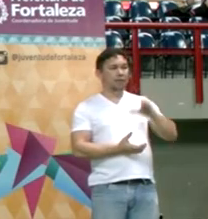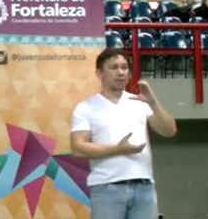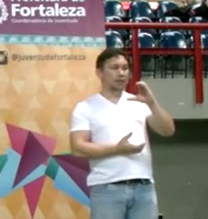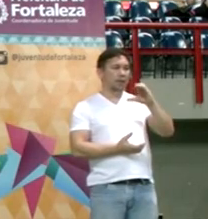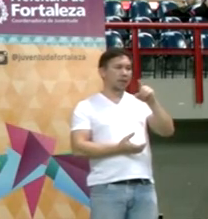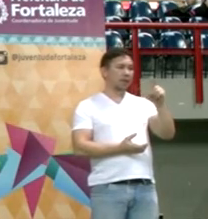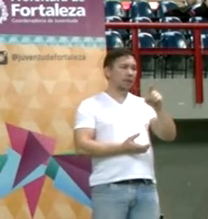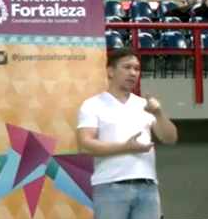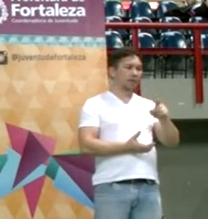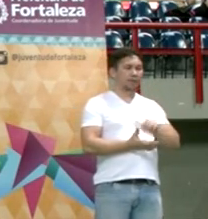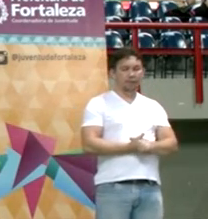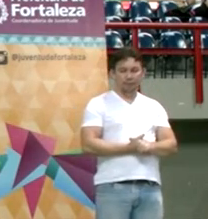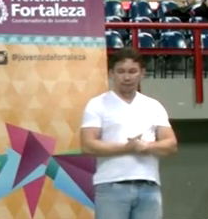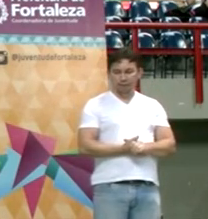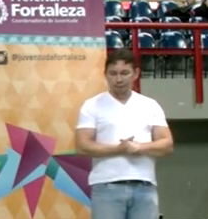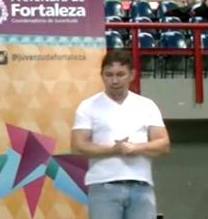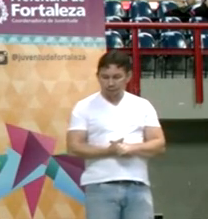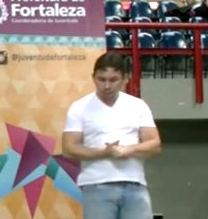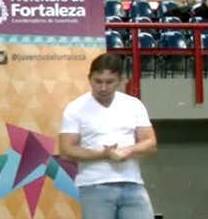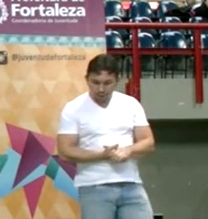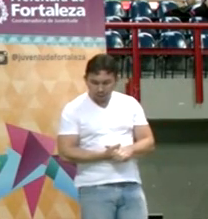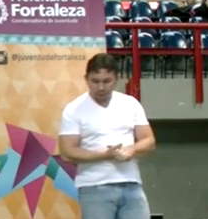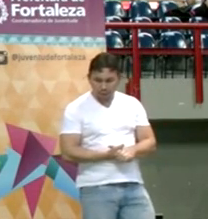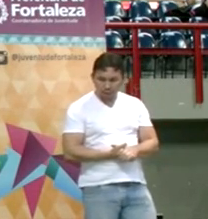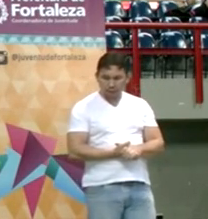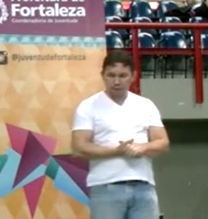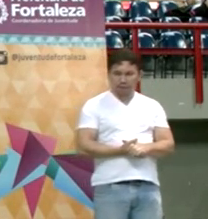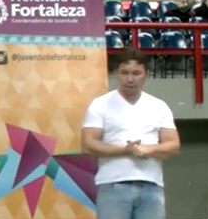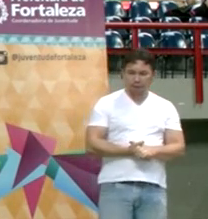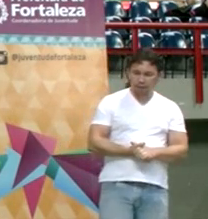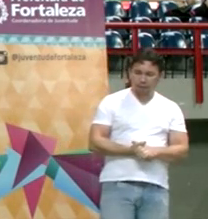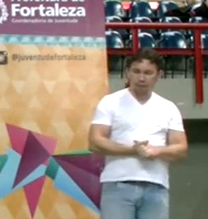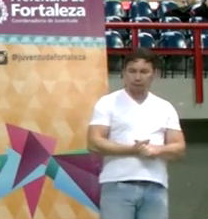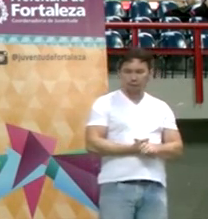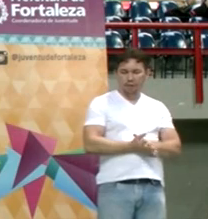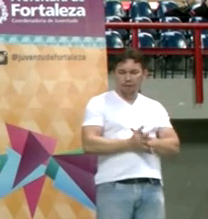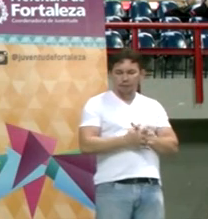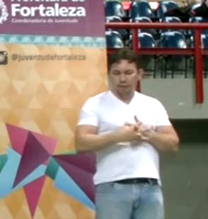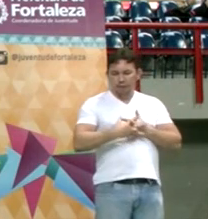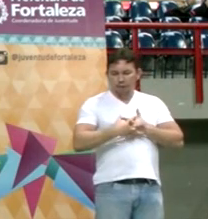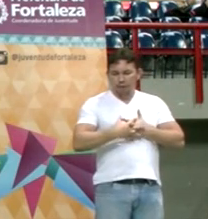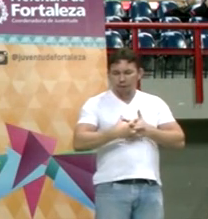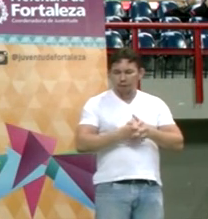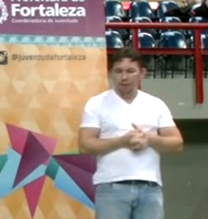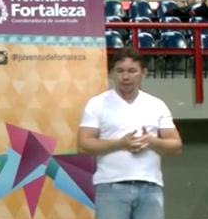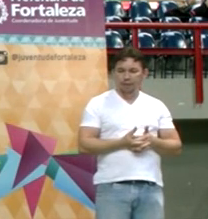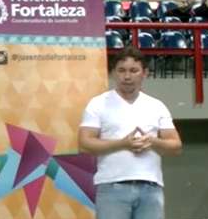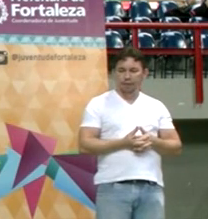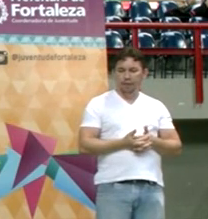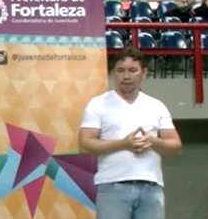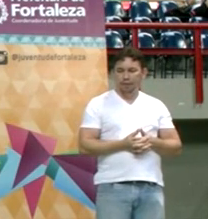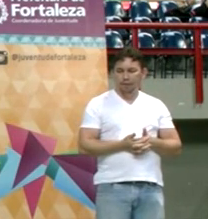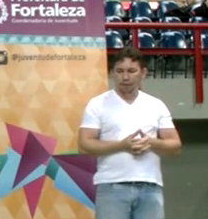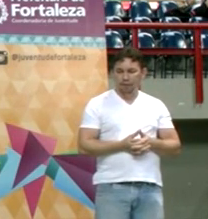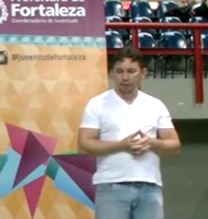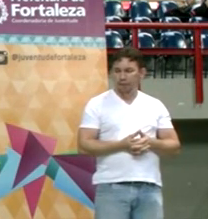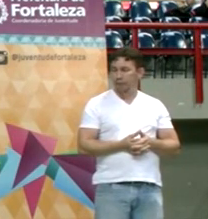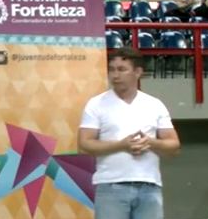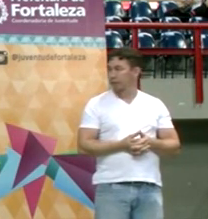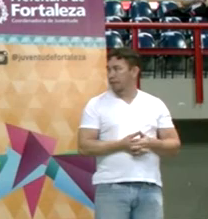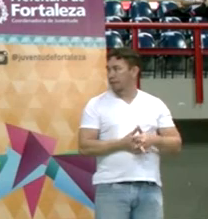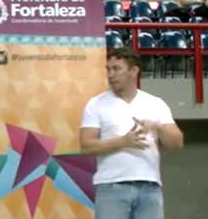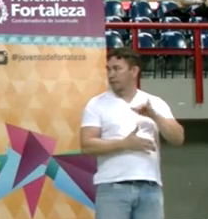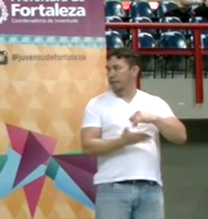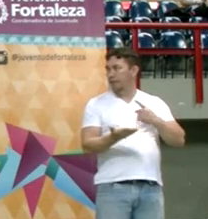beleza? Respondo já aqui o negócio do Lênin. Que? Perguntaram se o Tratado